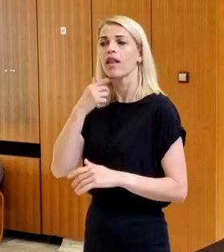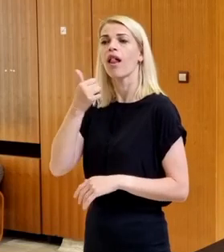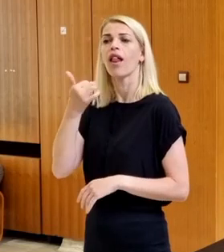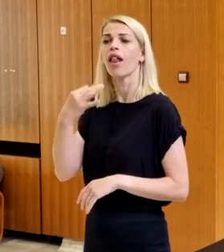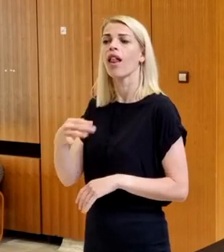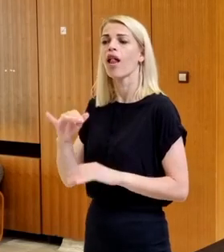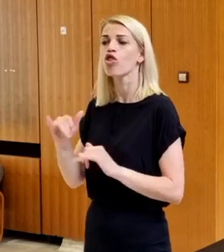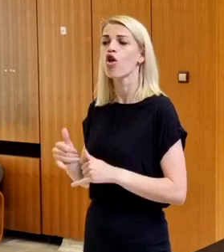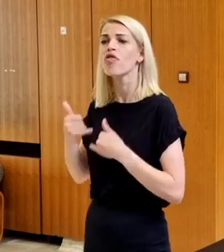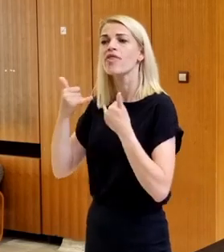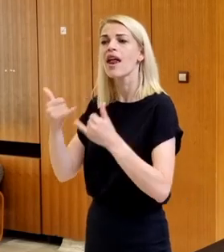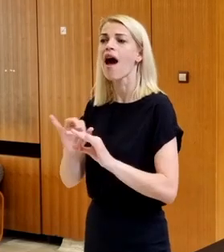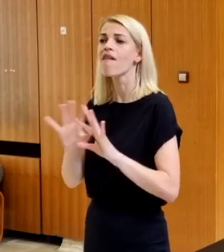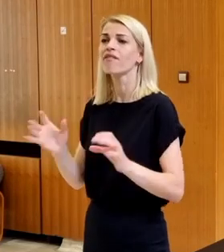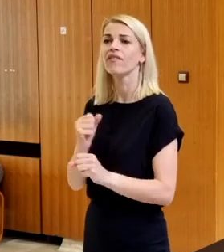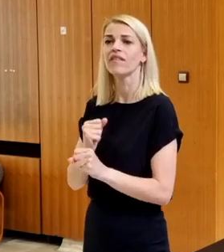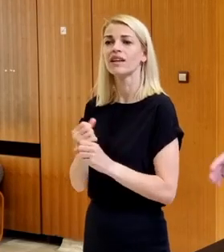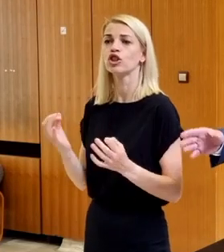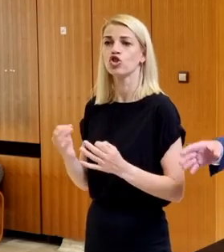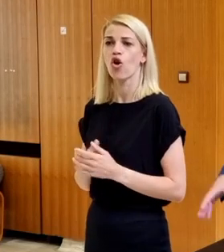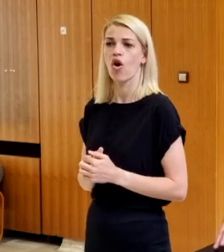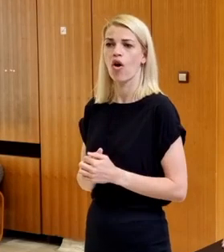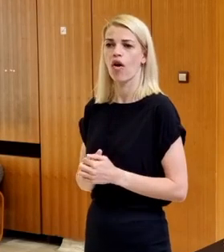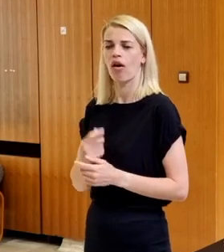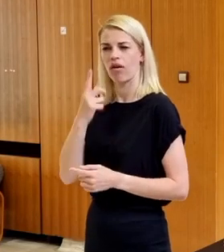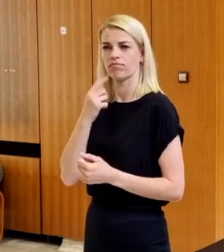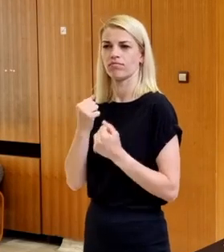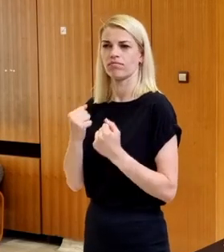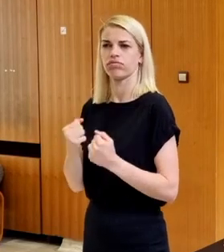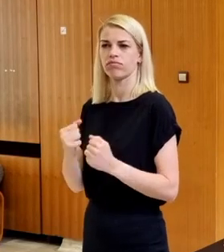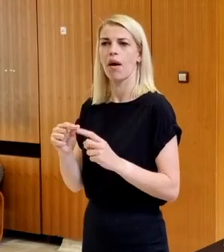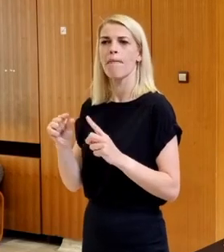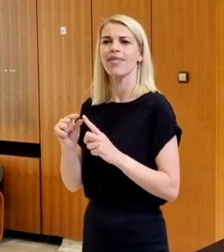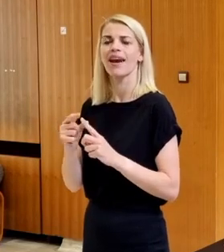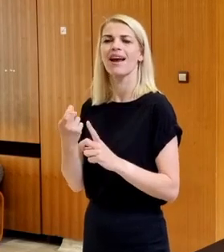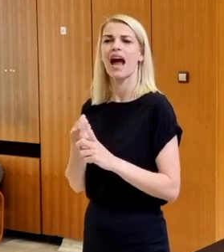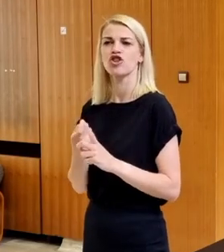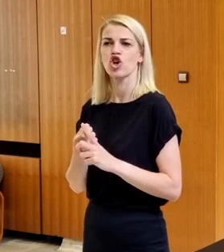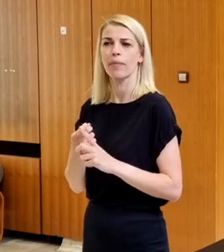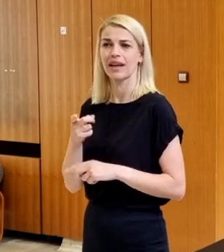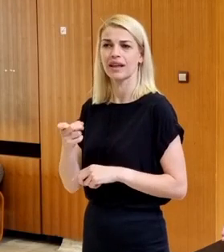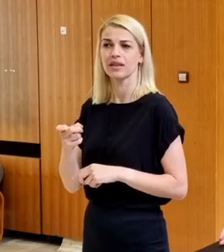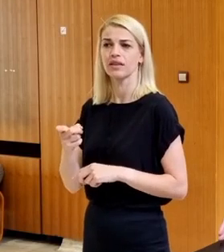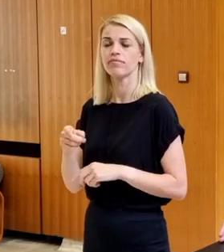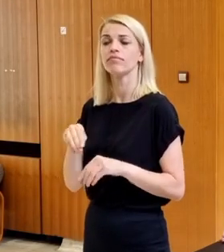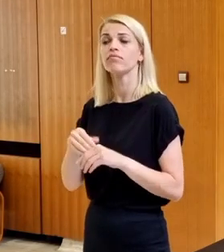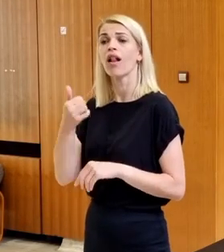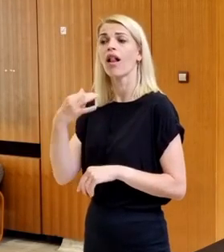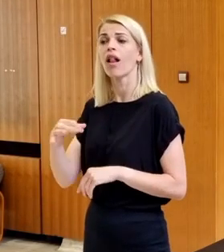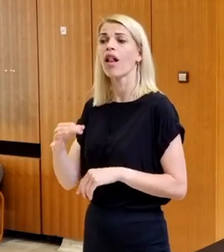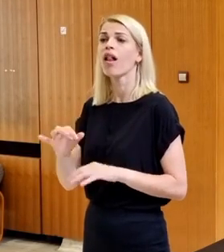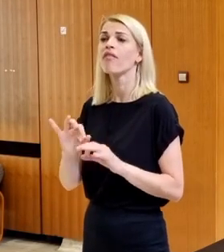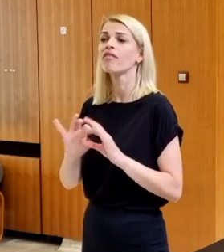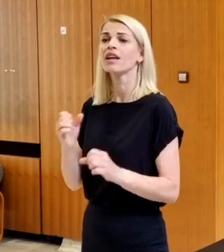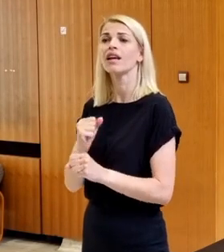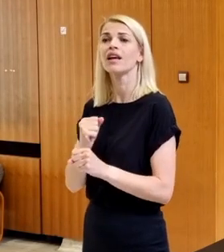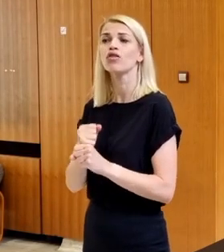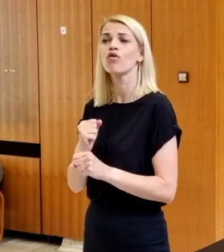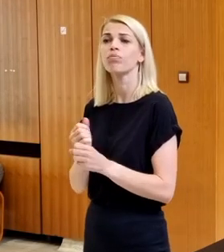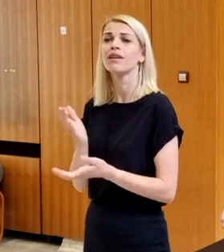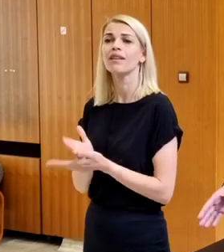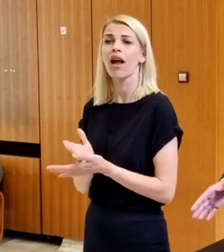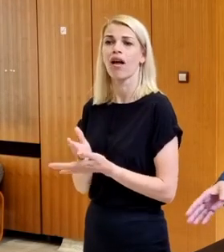sa doteraz vždy zmohli, vyniká v tom taký Peter Kažimír, jediné, na čo sa títo politici zmohli, bolo